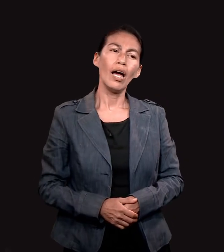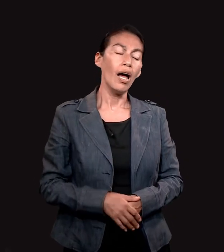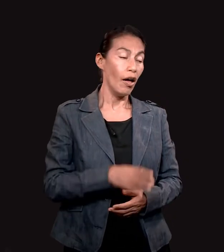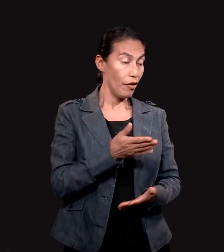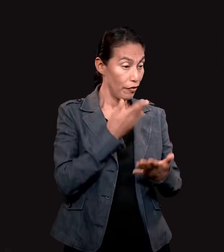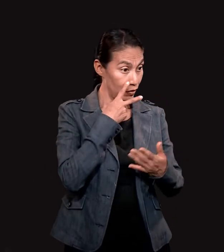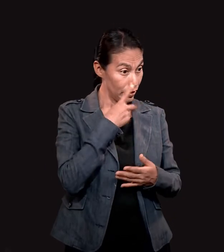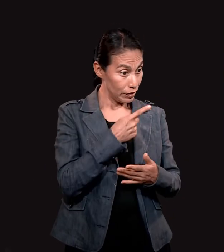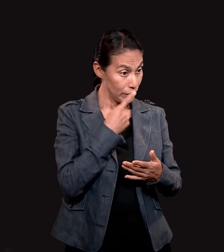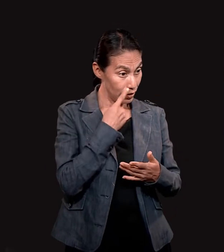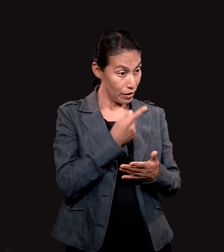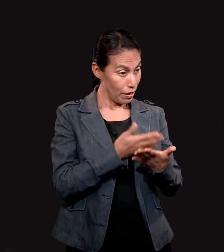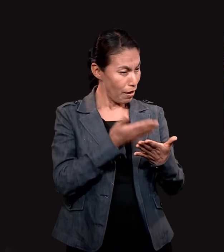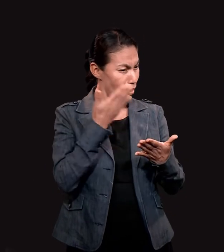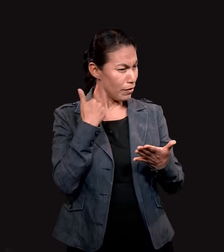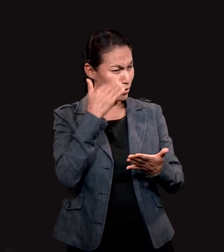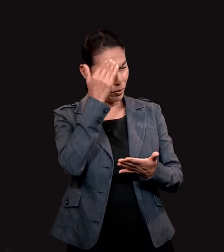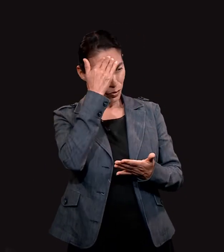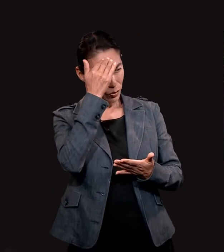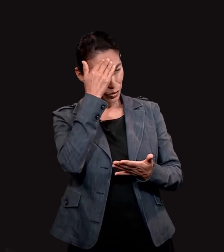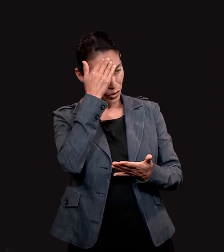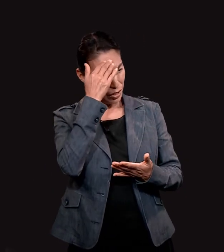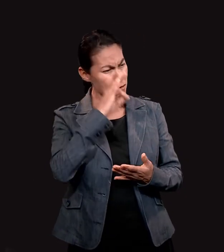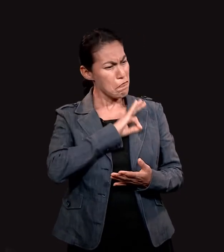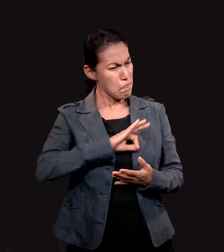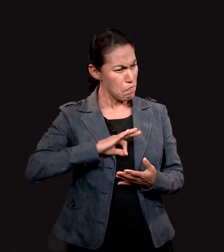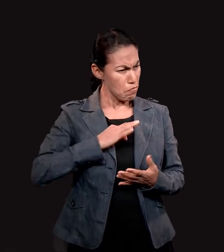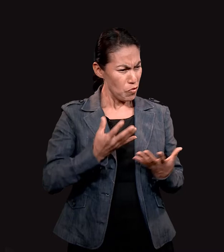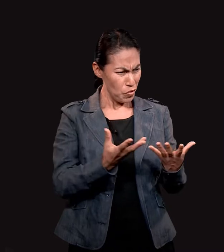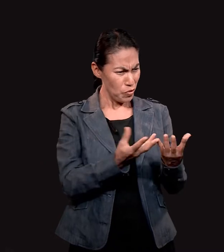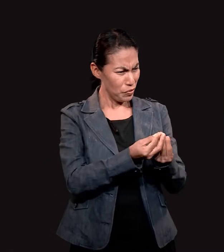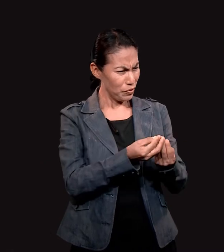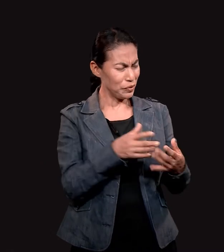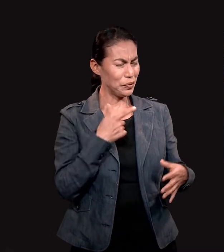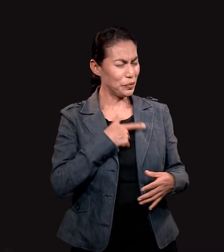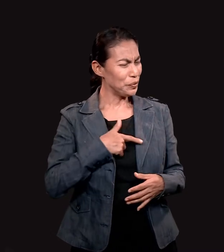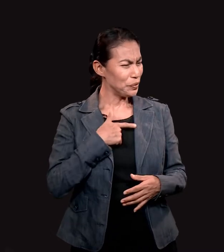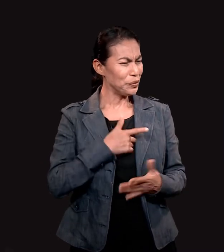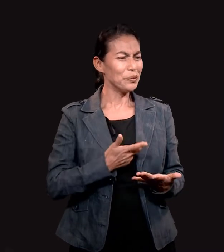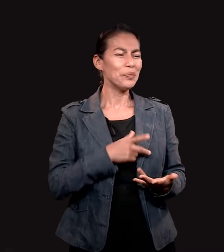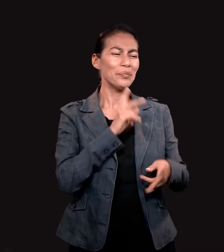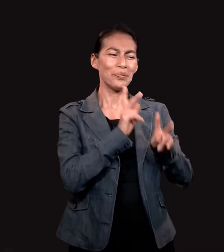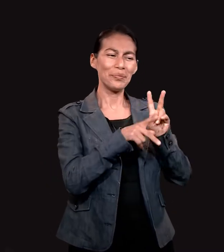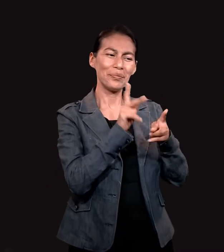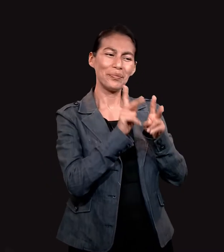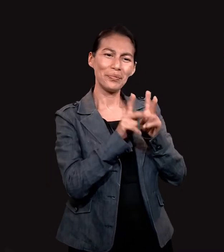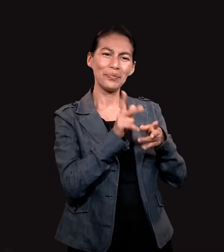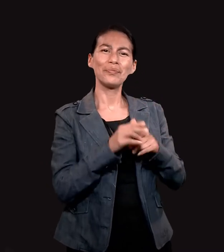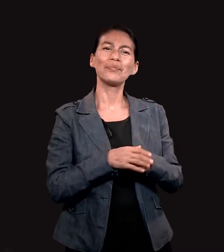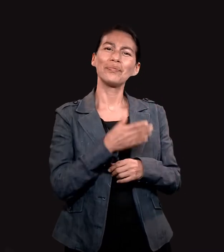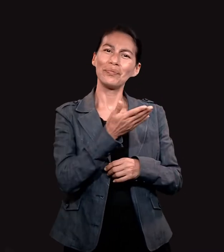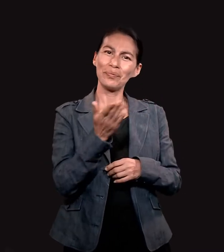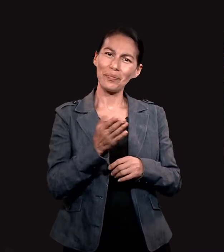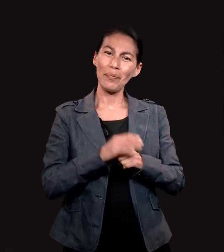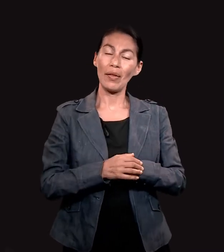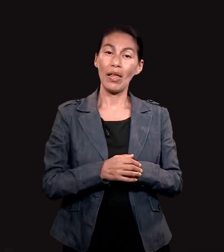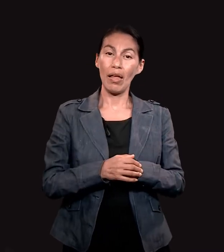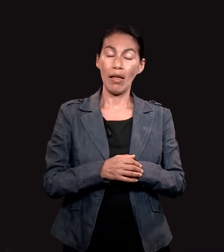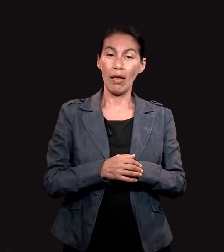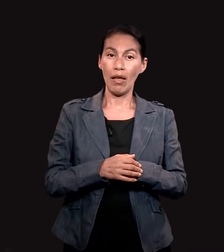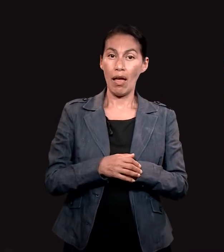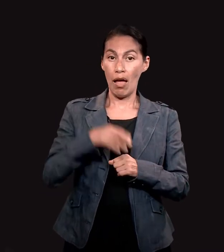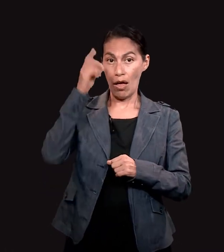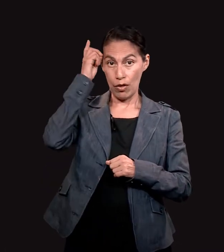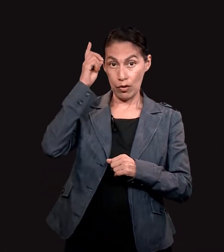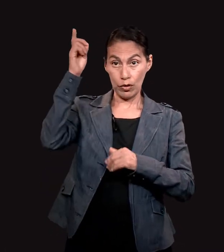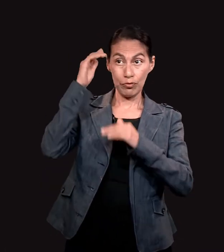un tiempo y los veo muy felices juntos. Y me encanta platicar con ustedes